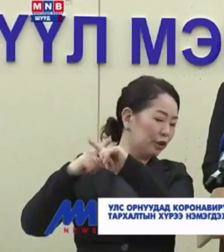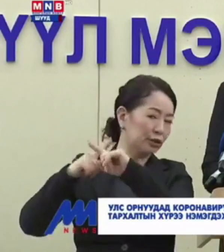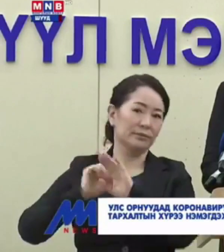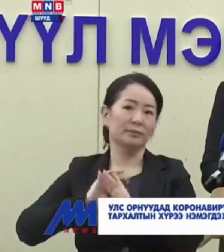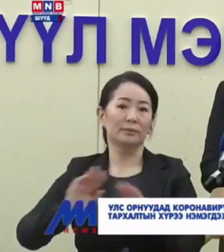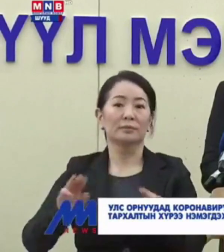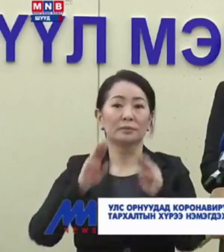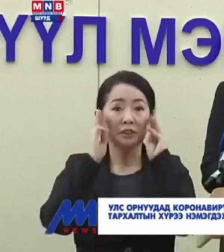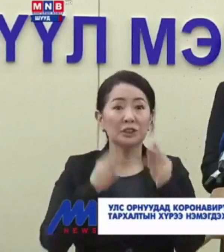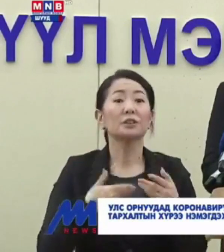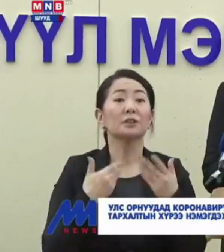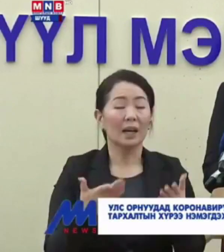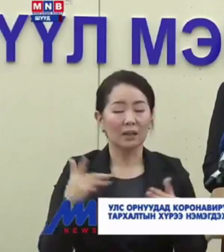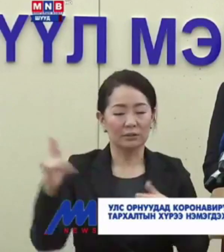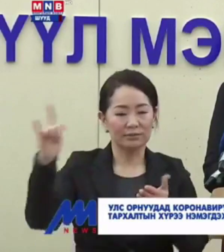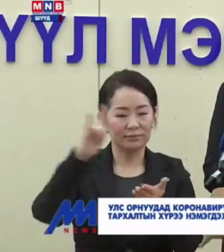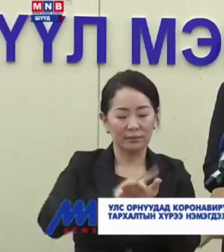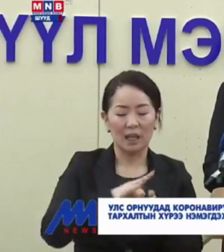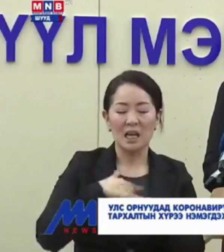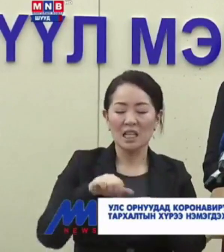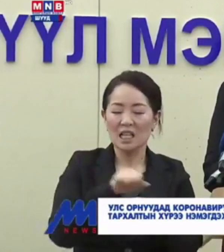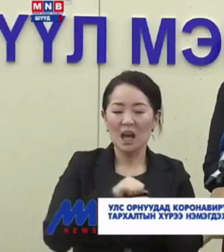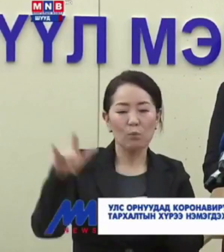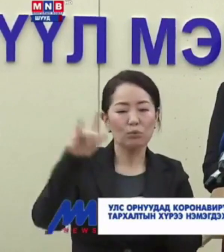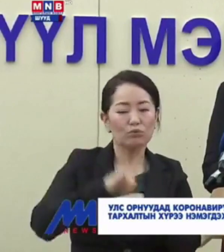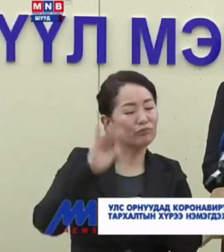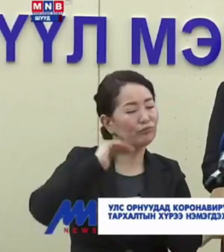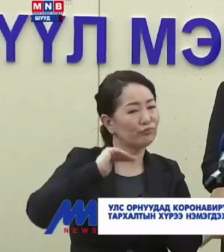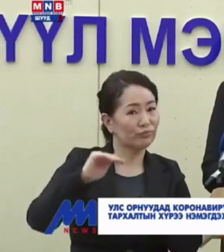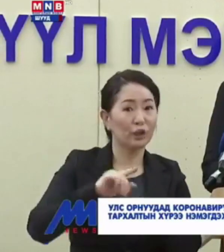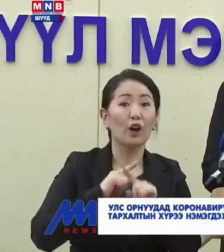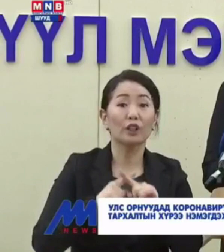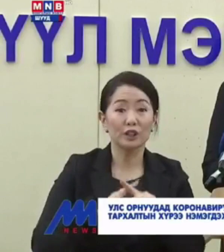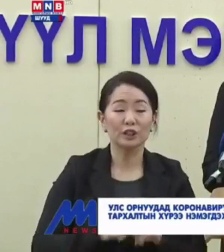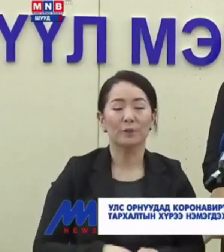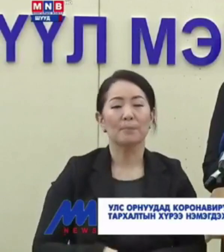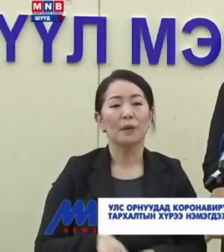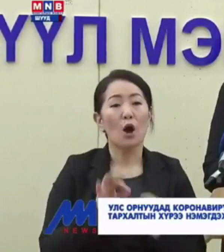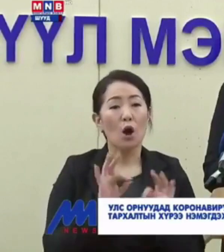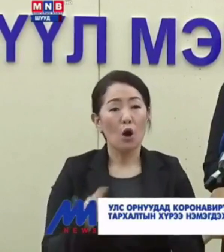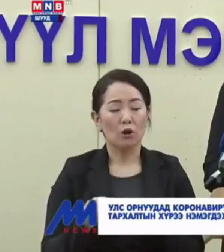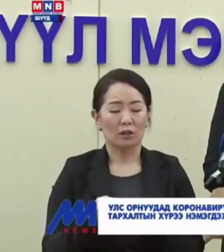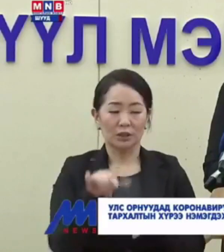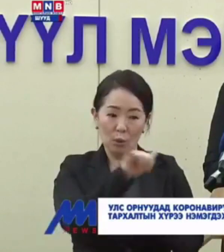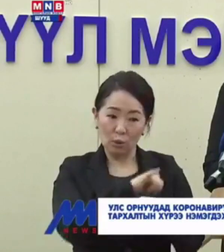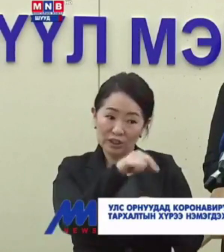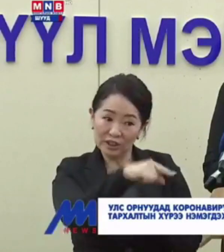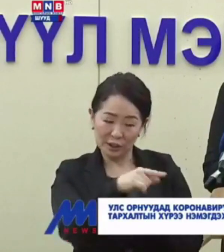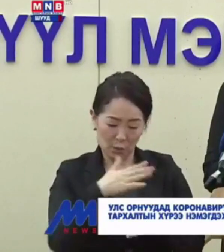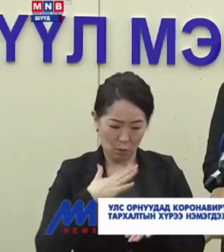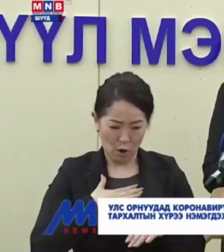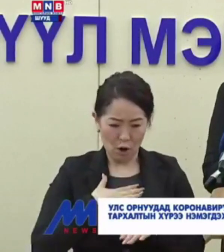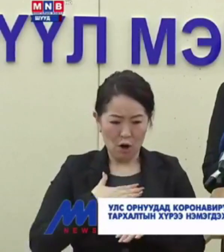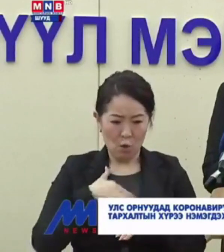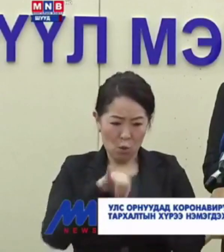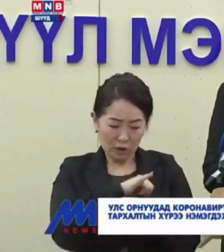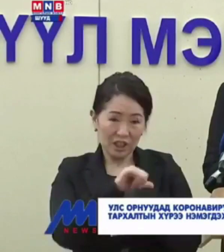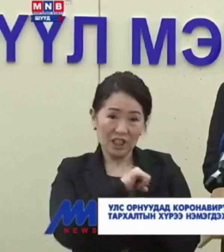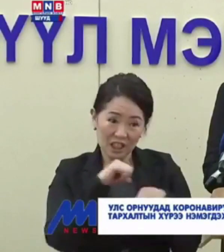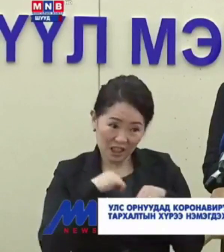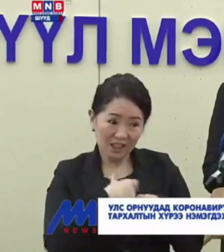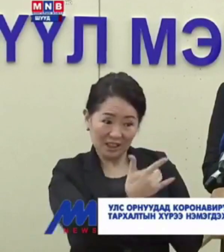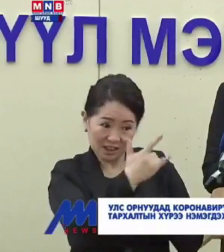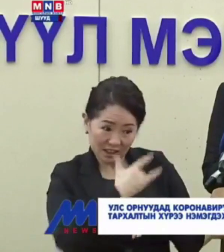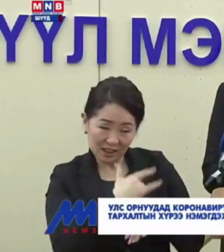шийдвэрийг бол одоо авахар болсон байна. За тэрчлэн дээрх улсуудаас ирж байгаа өөрийн улсын иргэд болон тус